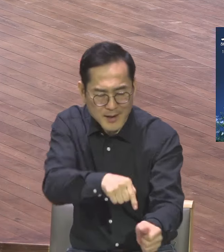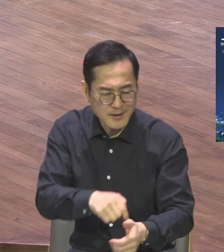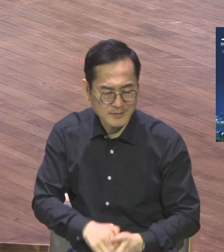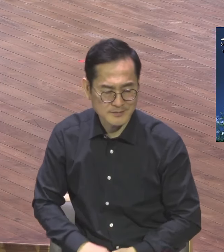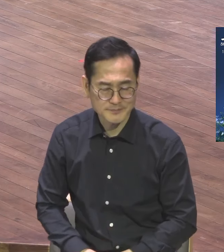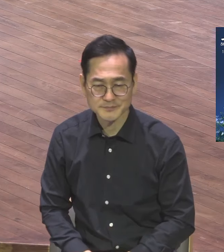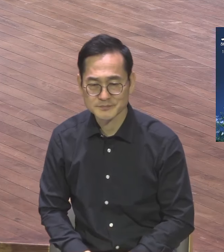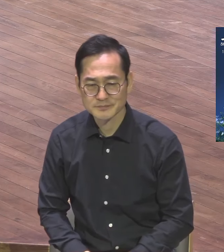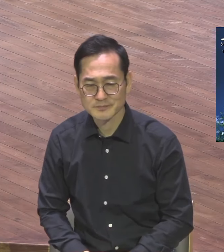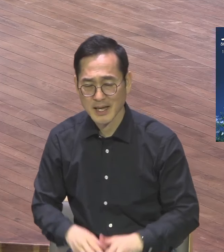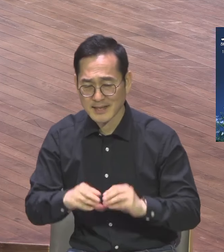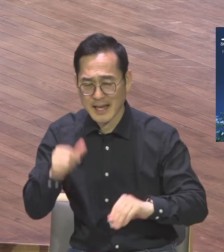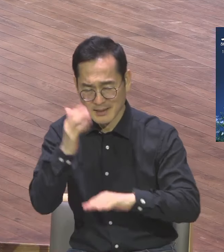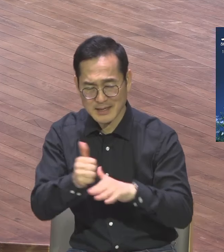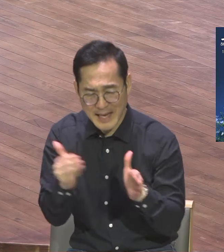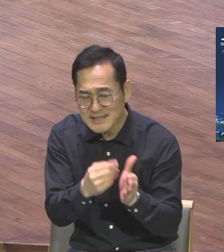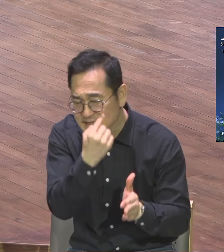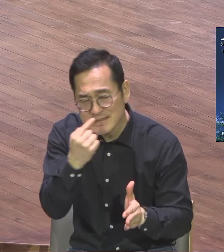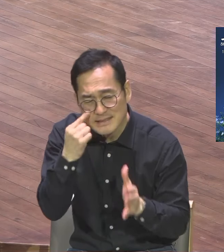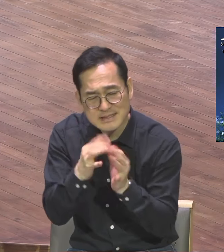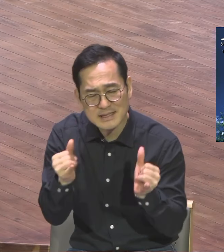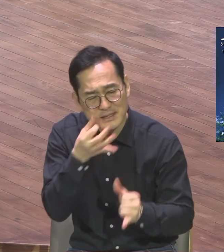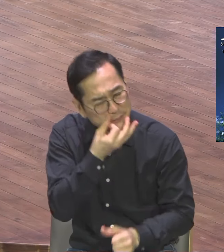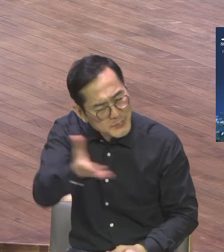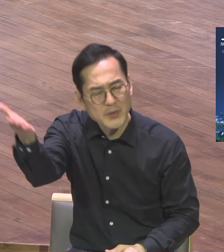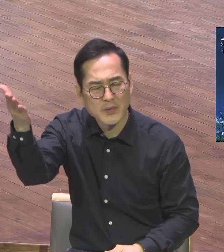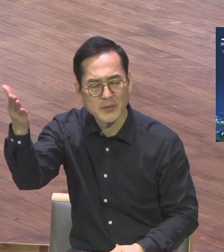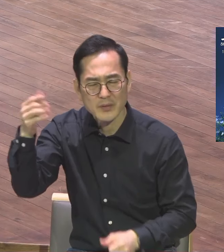권능 힘입어 땅끝까지 증인이 되라.